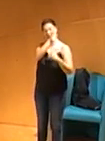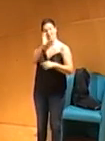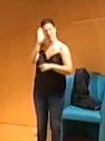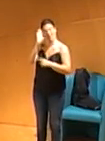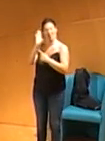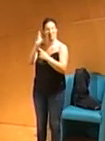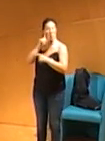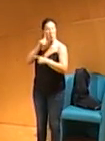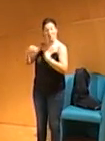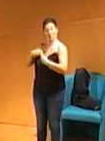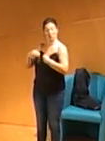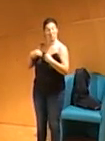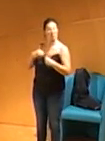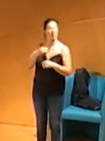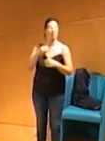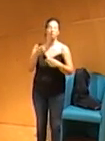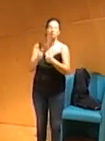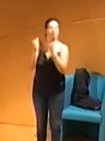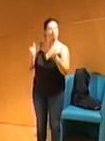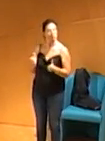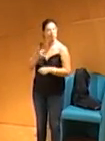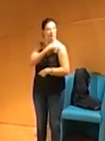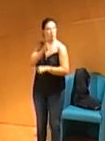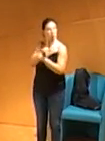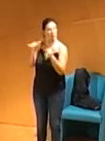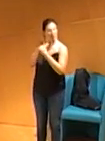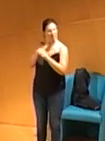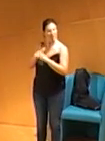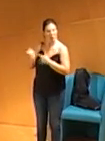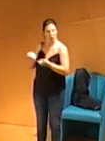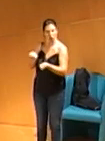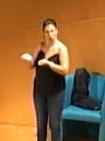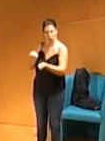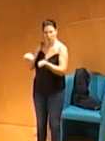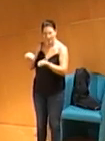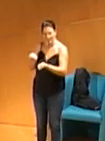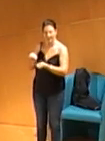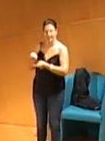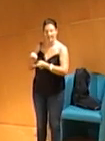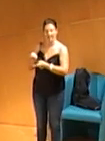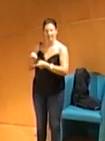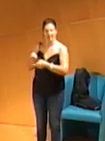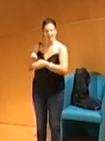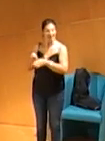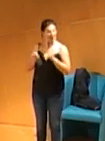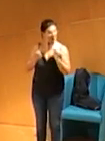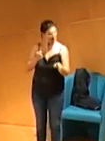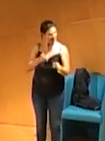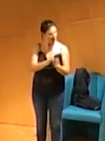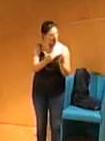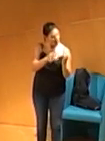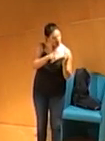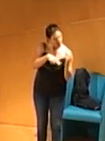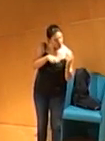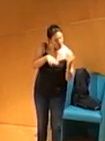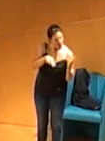d'un établissement médico-social, c'est qu'à travers les témoignages qu'on reçoit dans ce livre, on apprend réellement